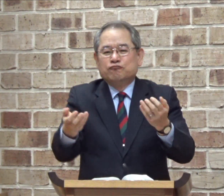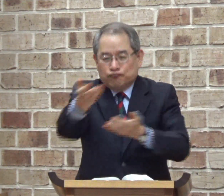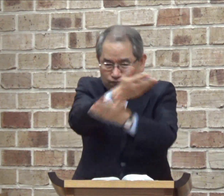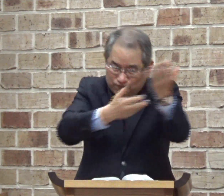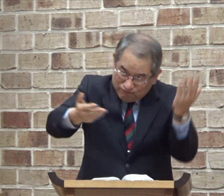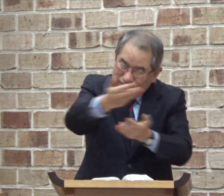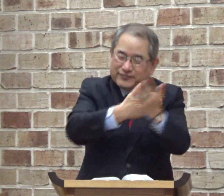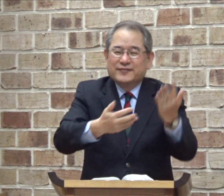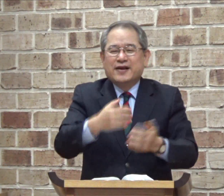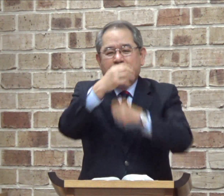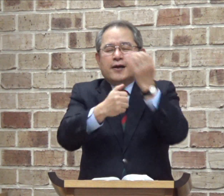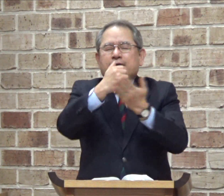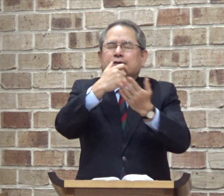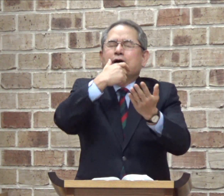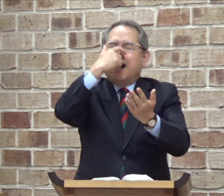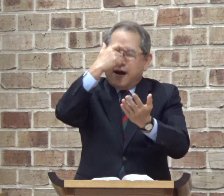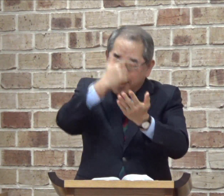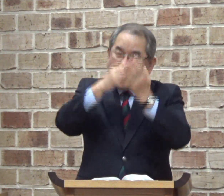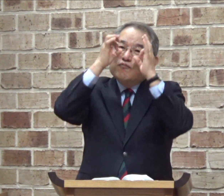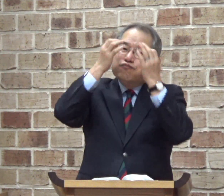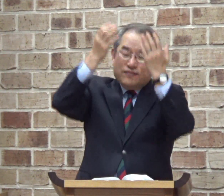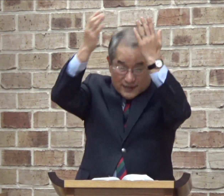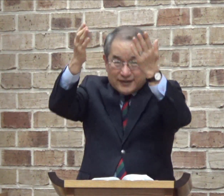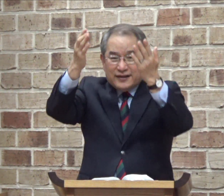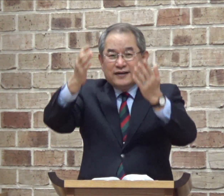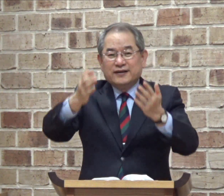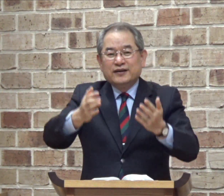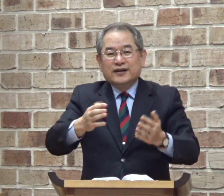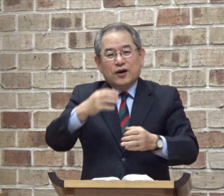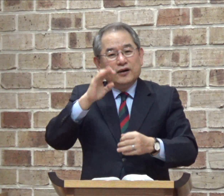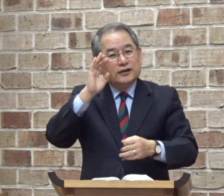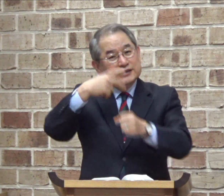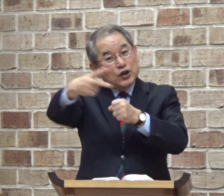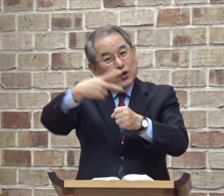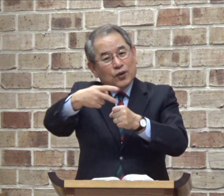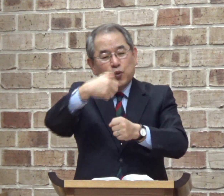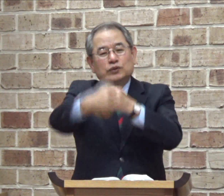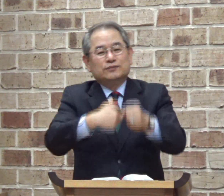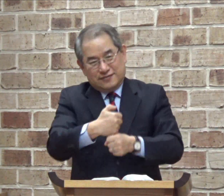앞으로 또 50주년에는 더 놀라운 복을 받는 우리 교회가 되었으면 합니다. 기도하겠습니다. 하나님